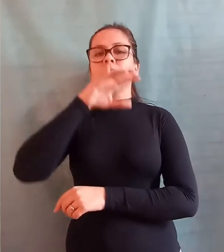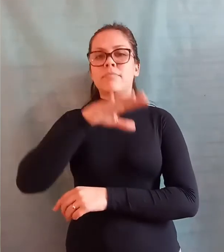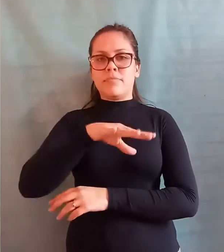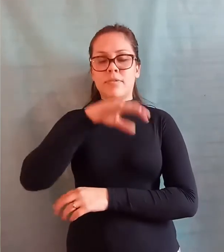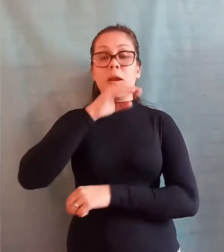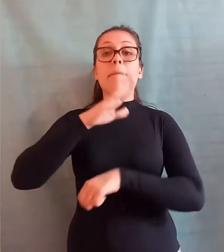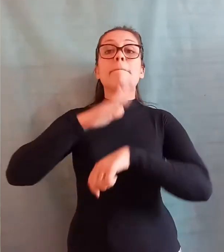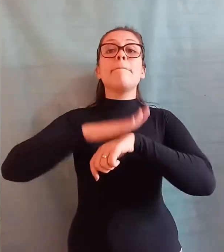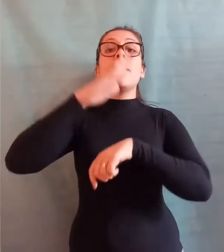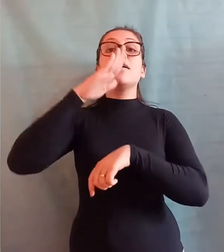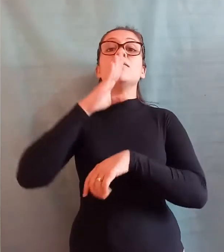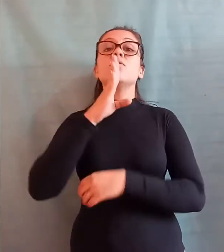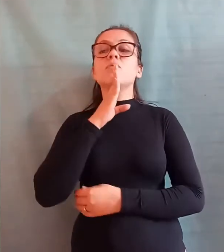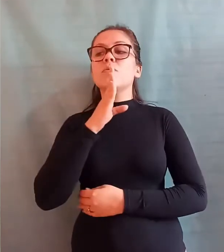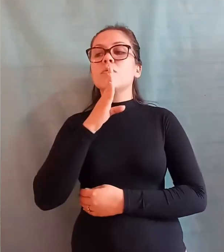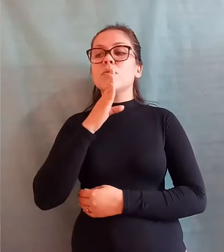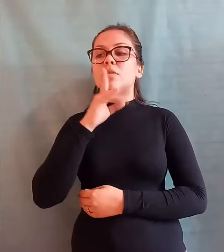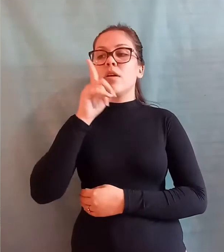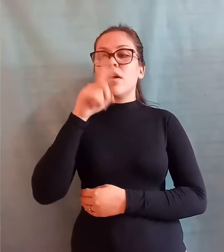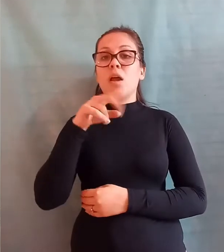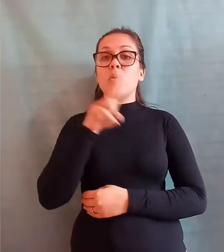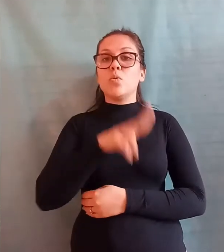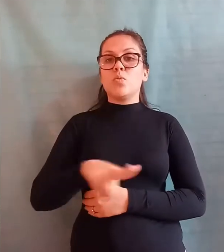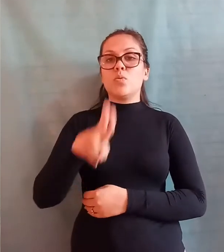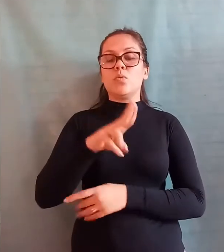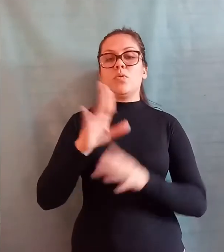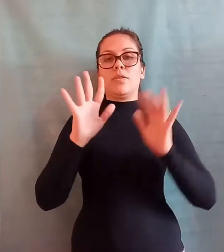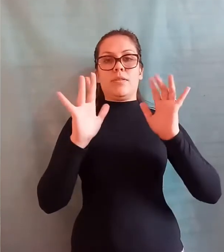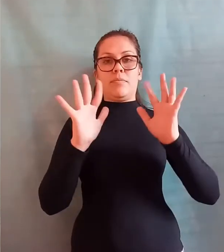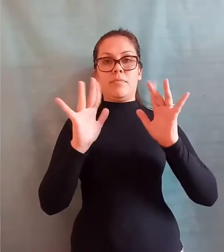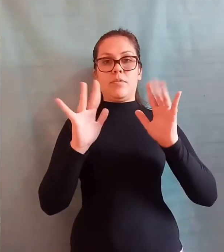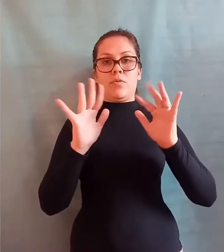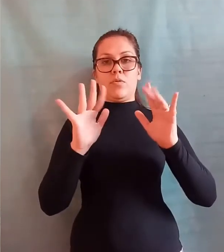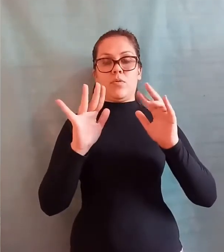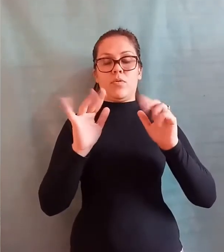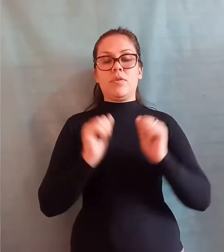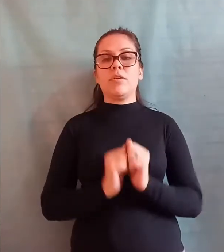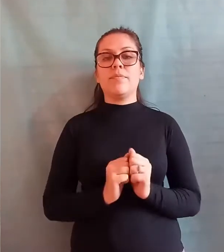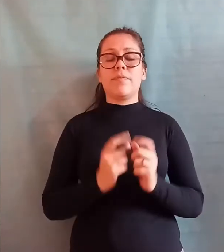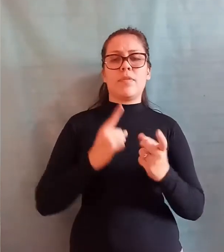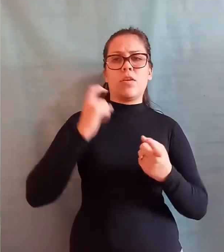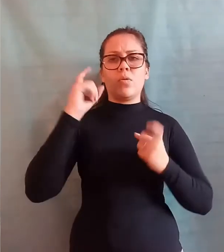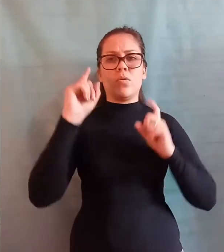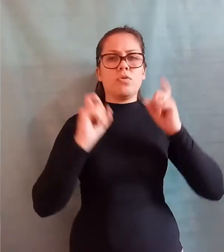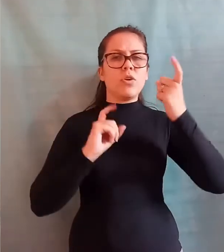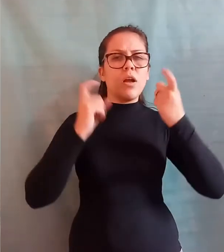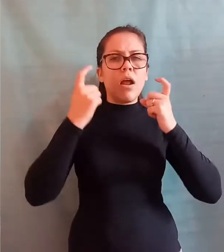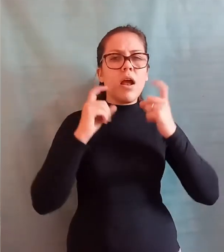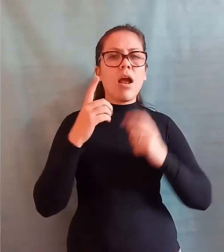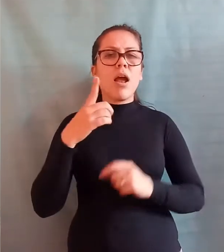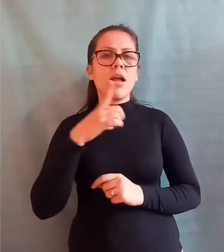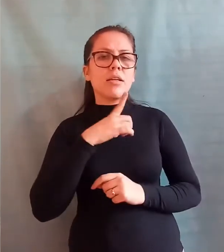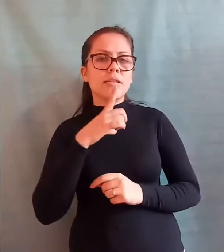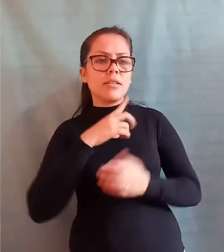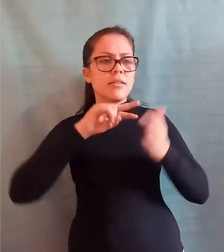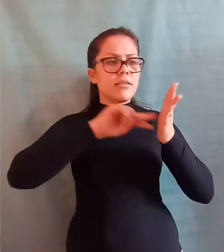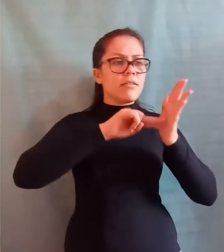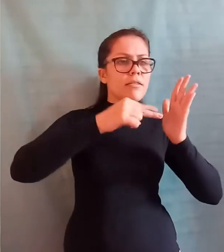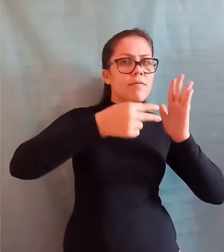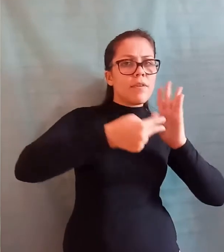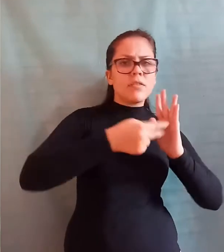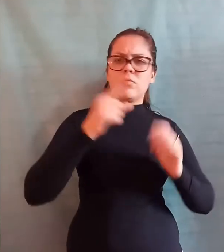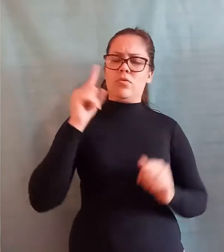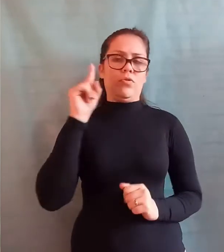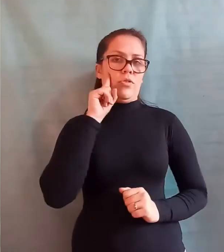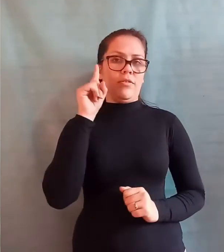Mas os mudras mais conhecidos são os mudras que a gente utiliza as mãos. Os gestos, eles têm sentido,